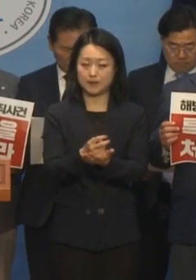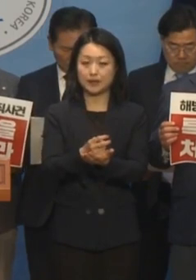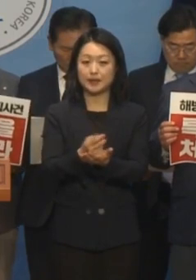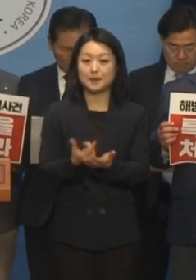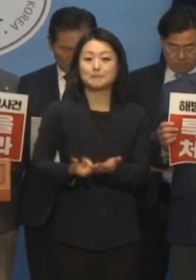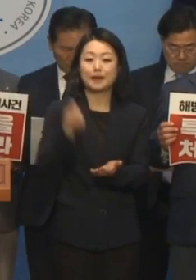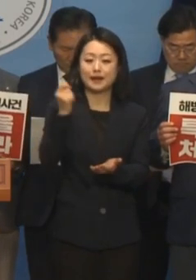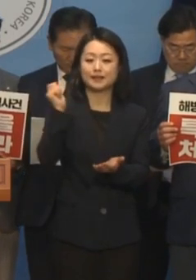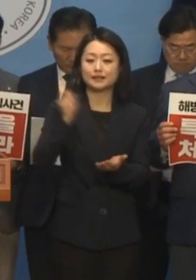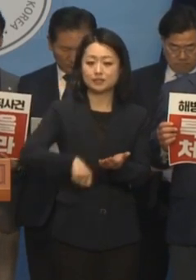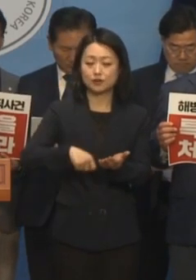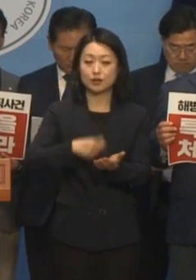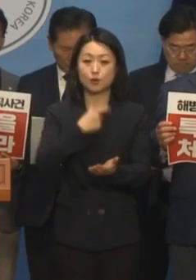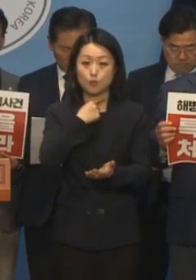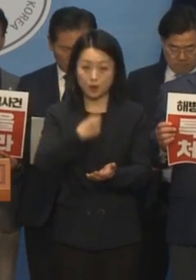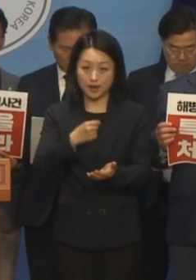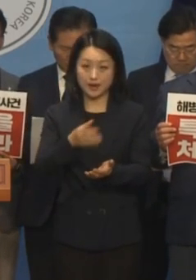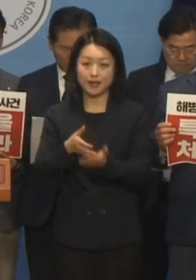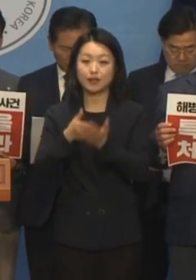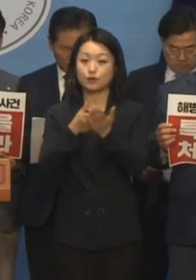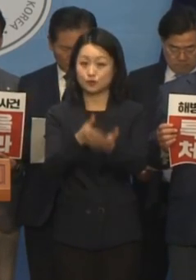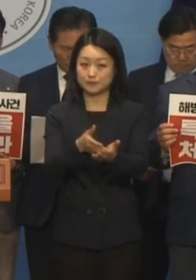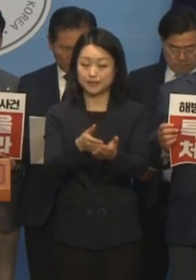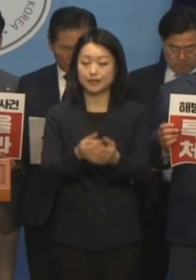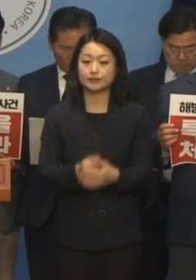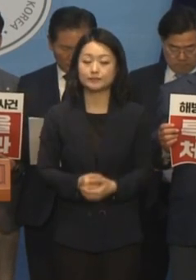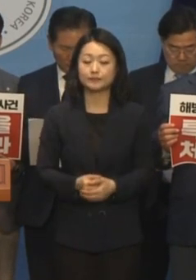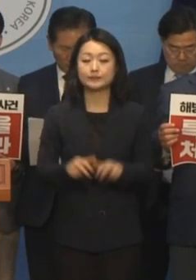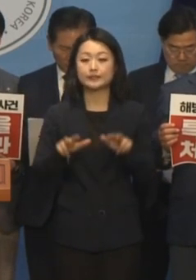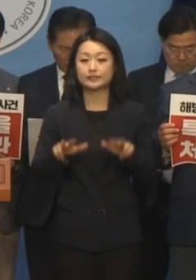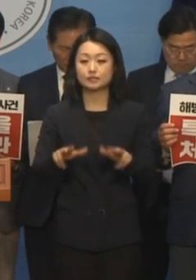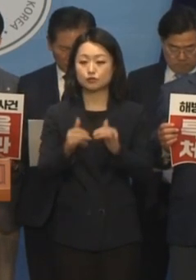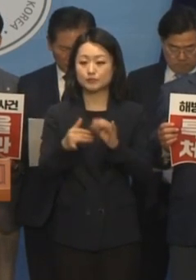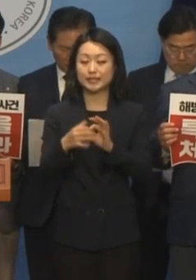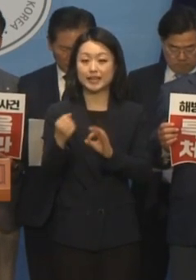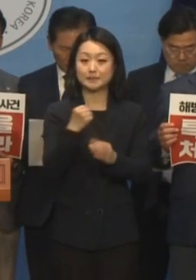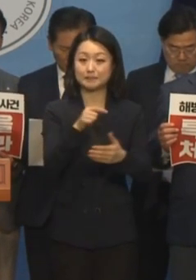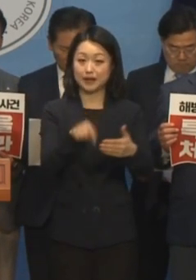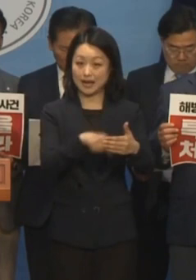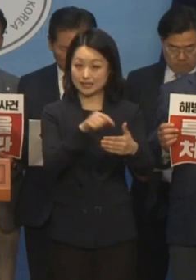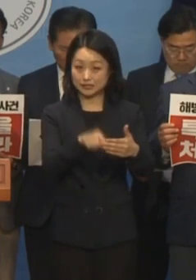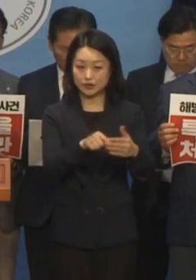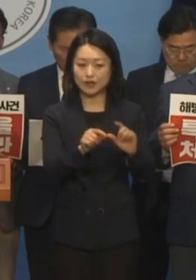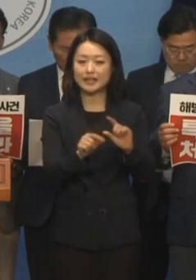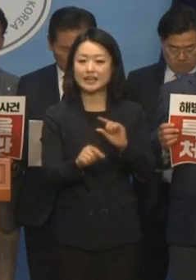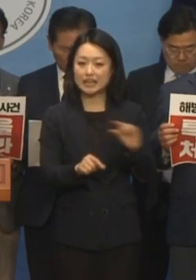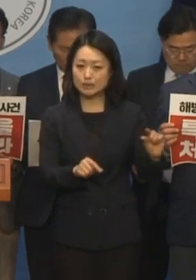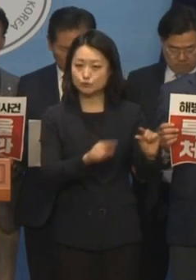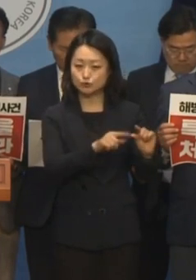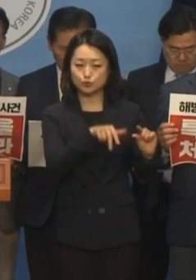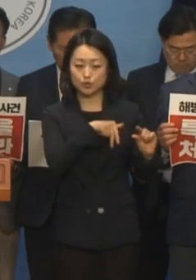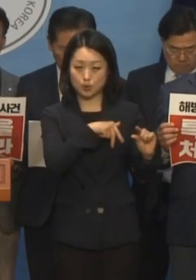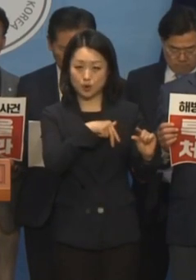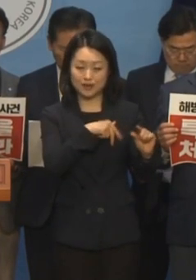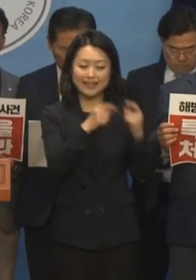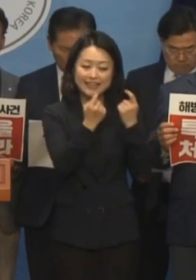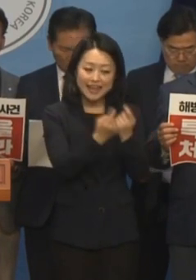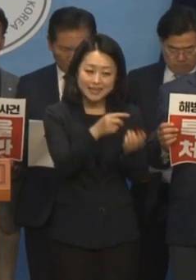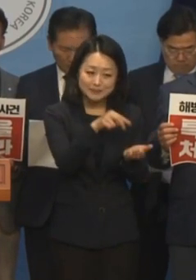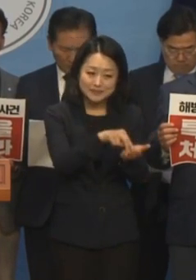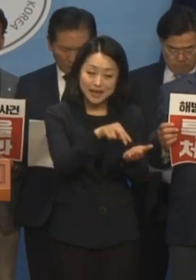처리를 다시 한번 강력하게 요구하는 바입니다. 현재 국민의힘 내부에서 일부 의원들이 개인적 입장임을